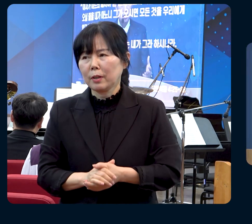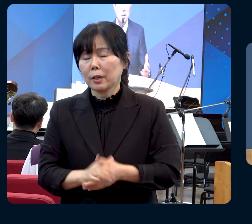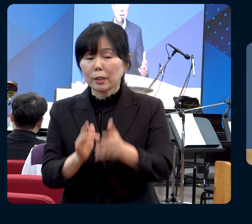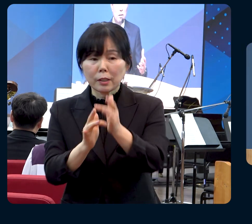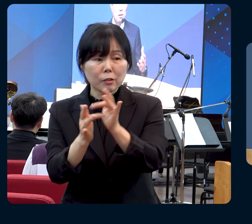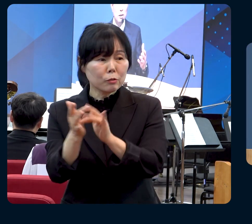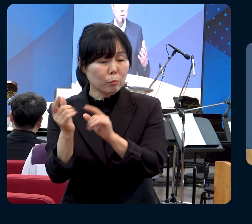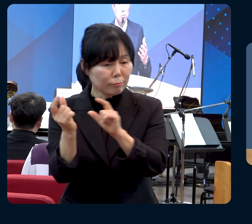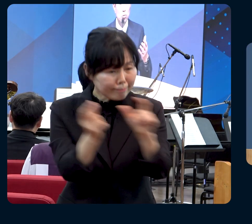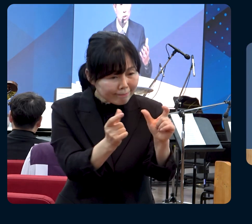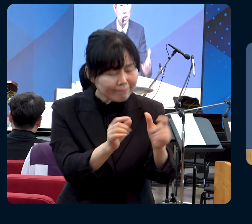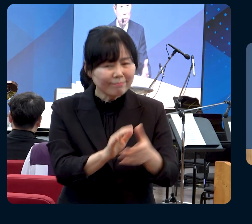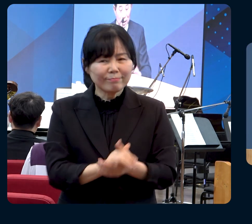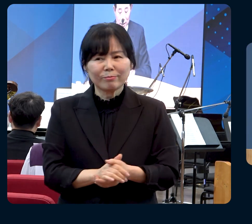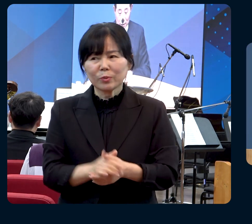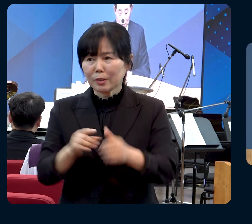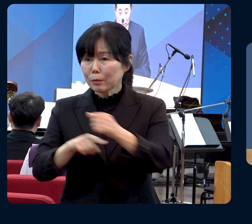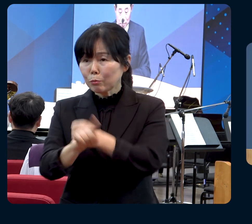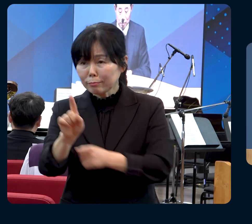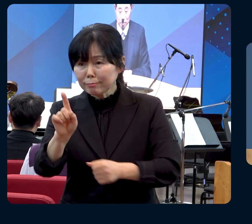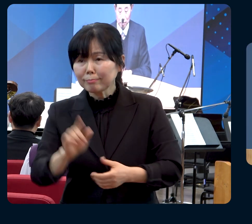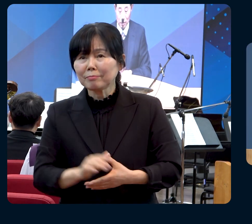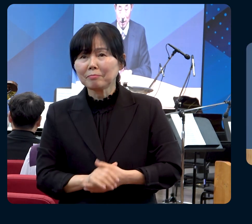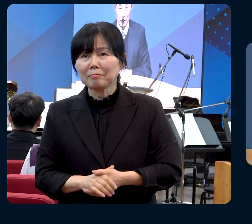선언은 무엇을 의미할까요?